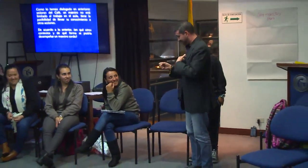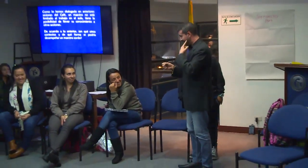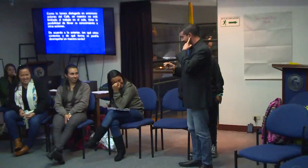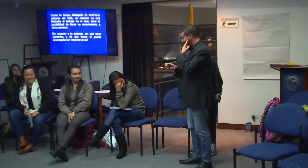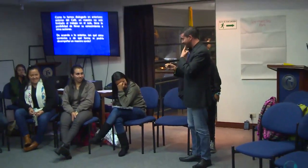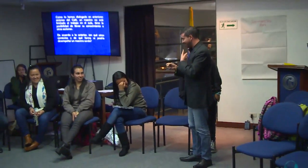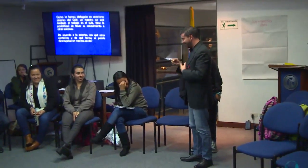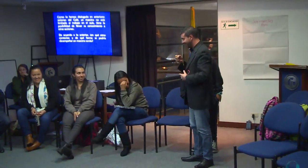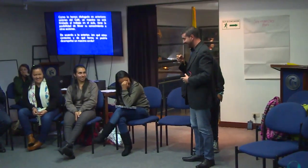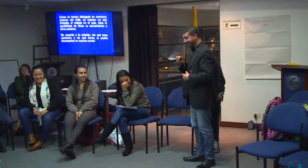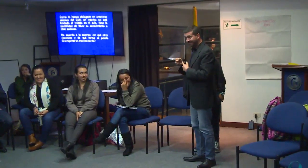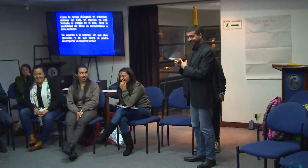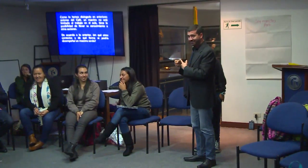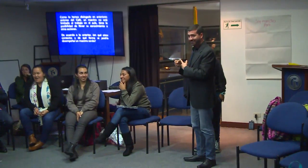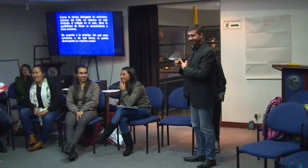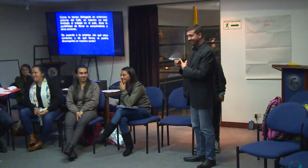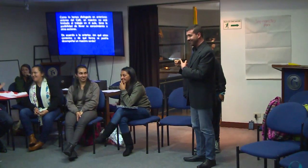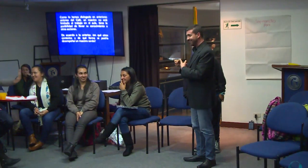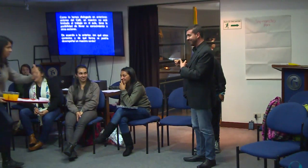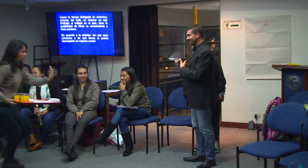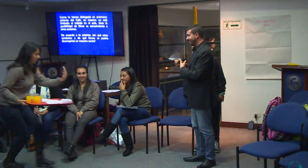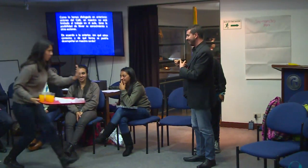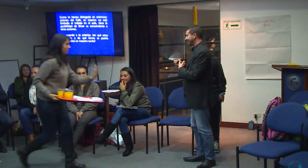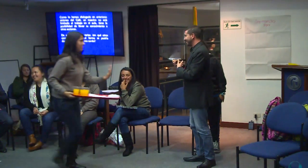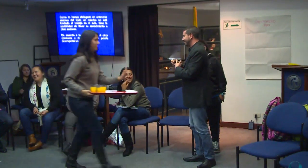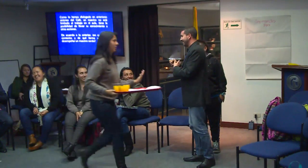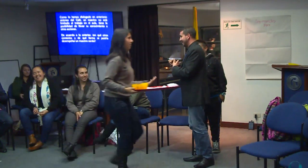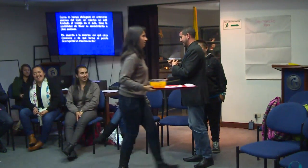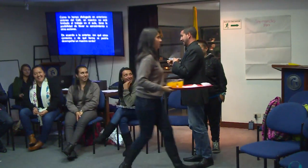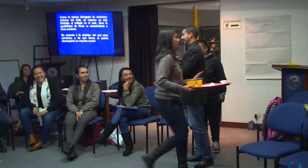Alejandra me fue a pasar el micrófono y yo soy sordo.